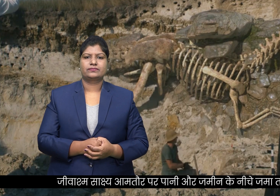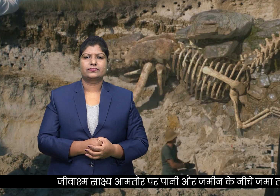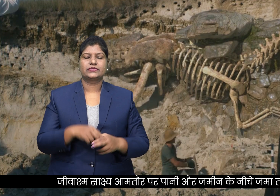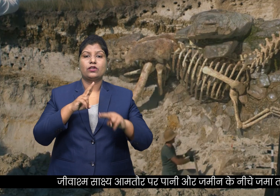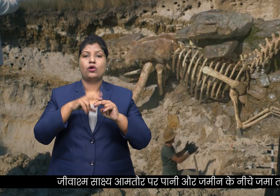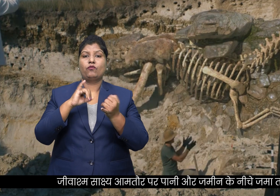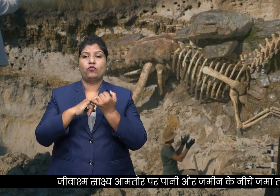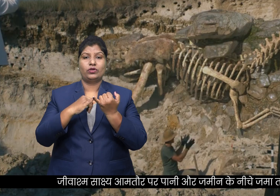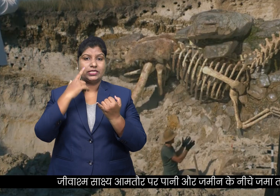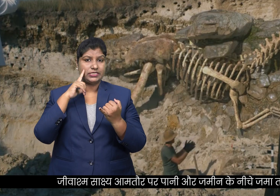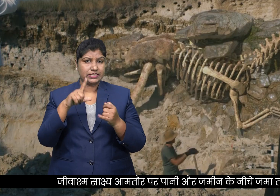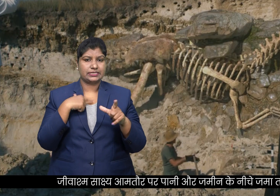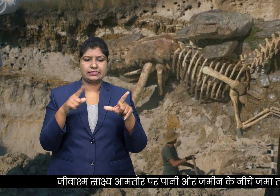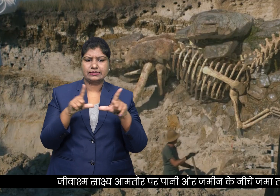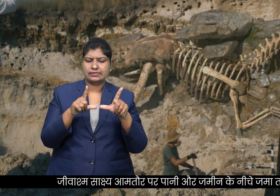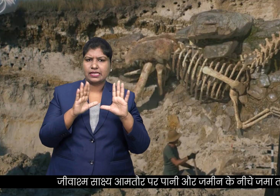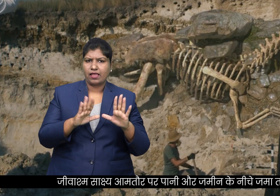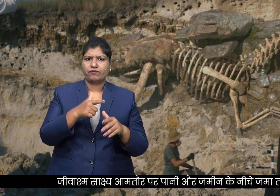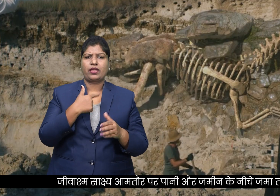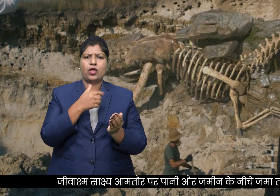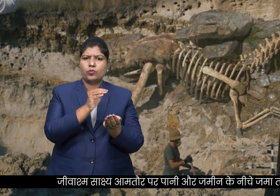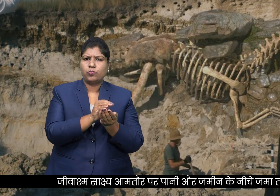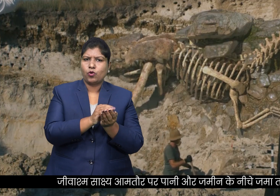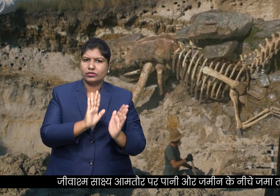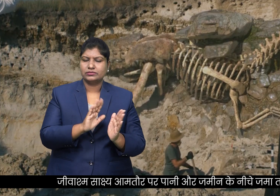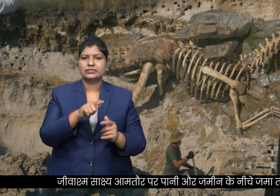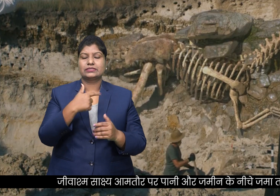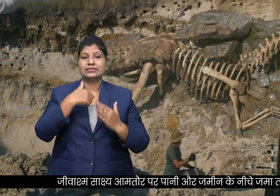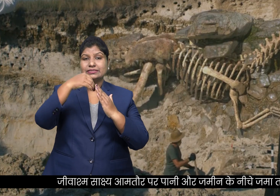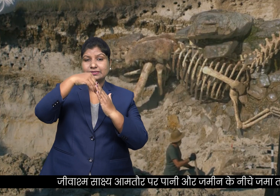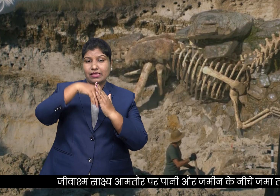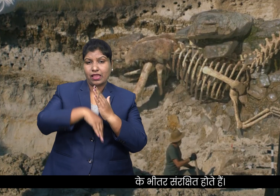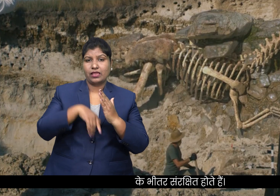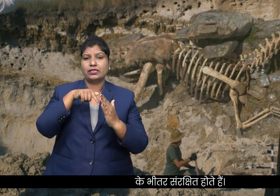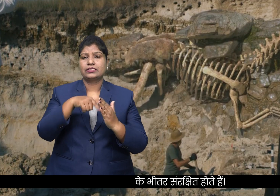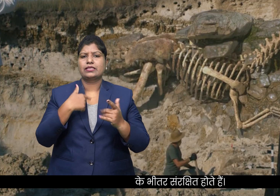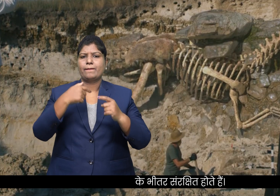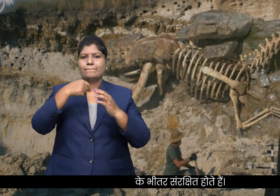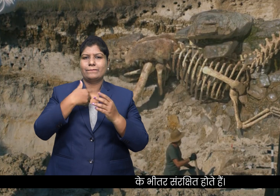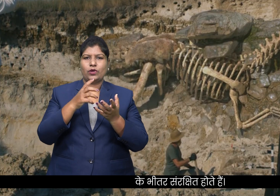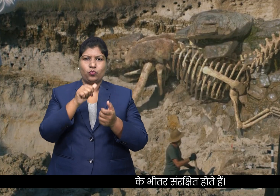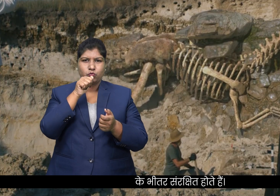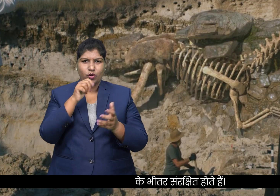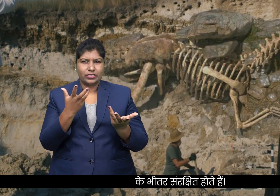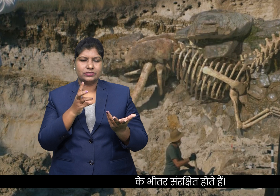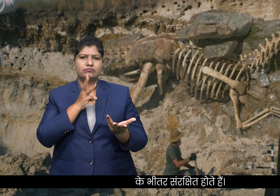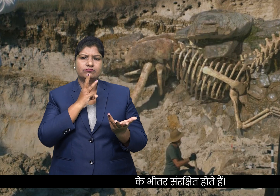जीवाश्म साक्ष्य आमतौर पर पानी और जमीन के नीचे जमा तलछट के भीतर संरक्षित होते